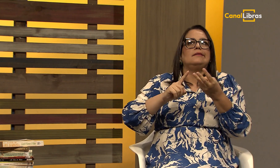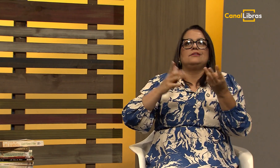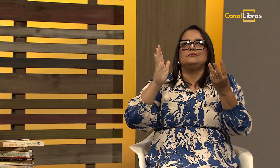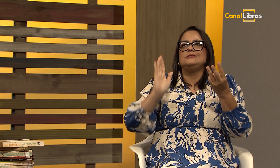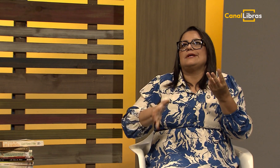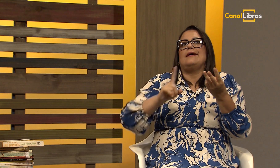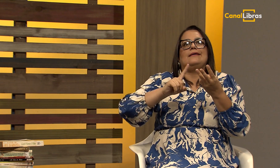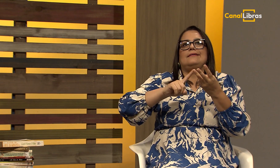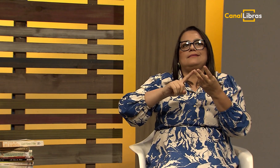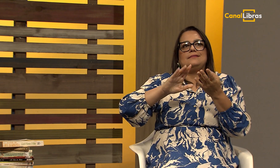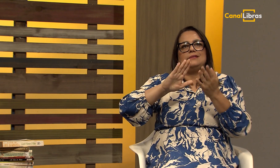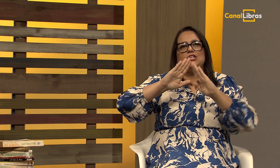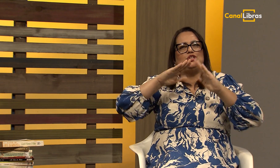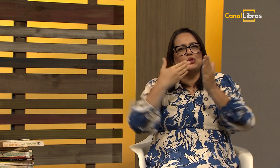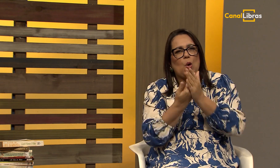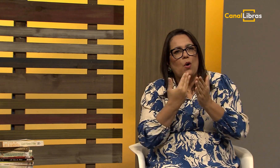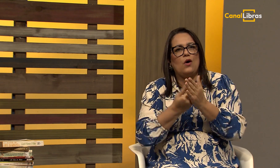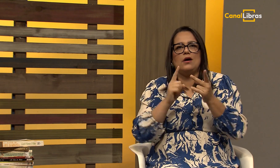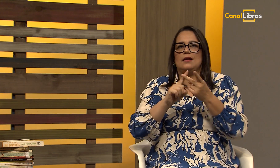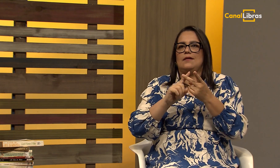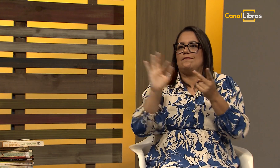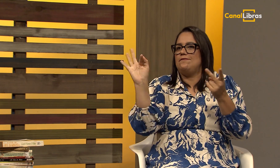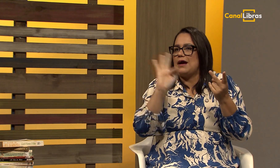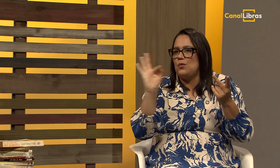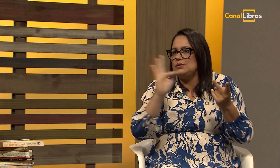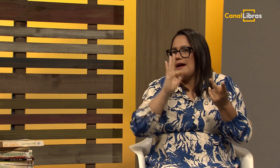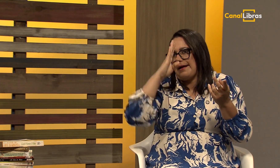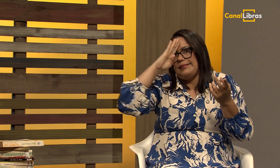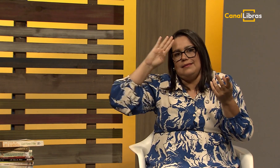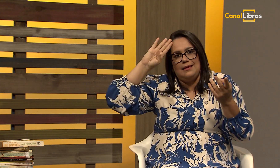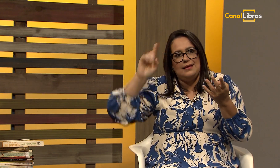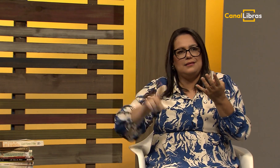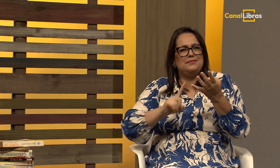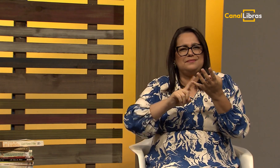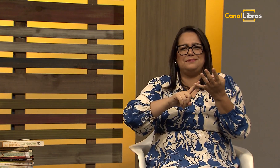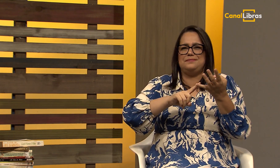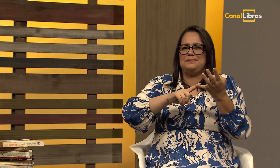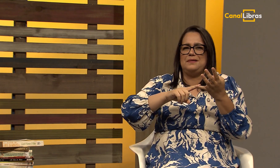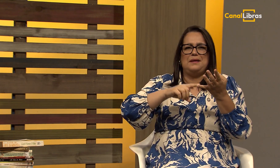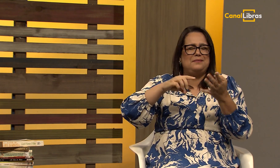como escolas, programas de graduação e acadêmicos, dentre tantos outros.